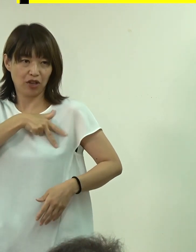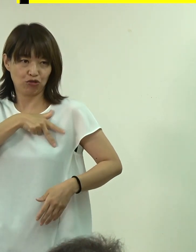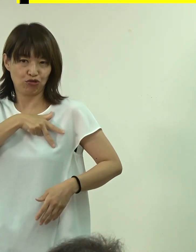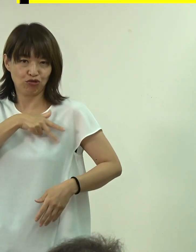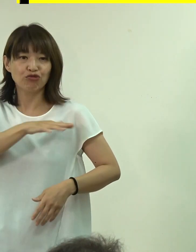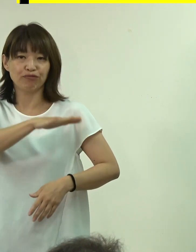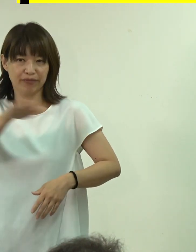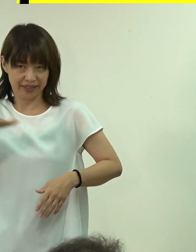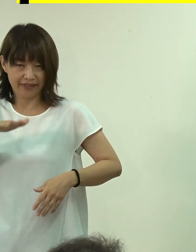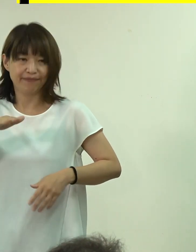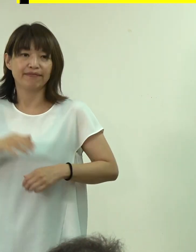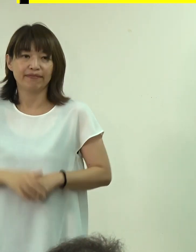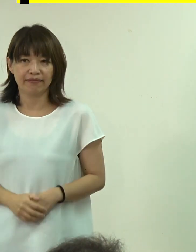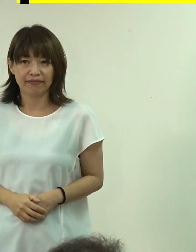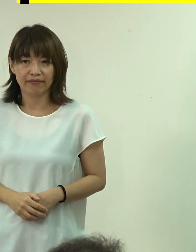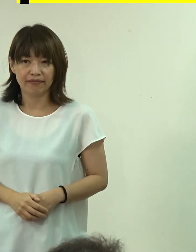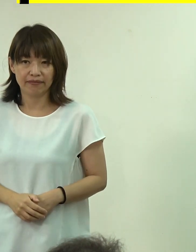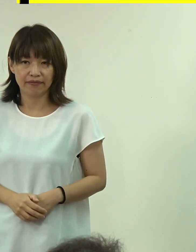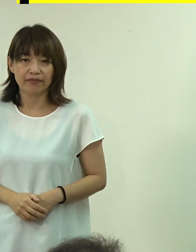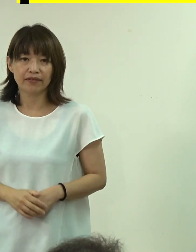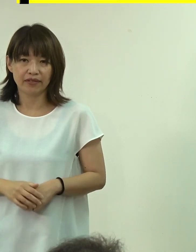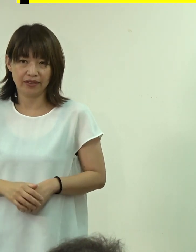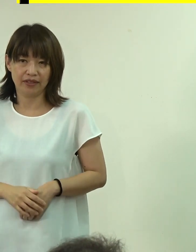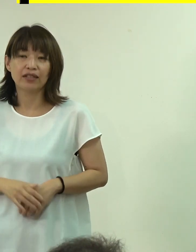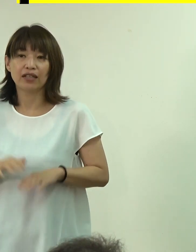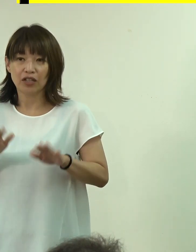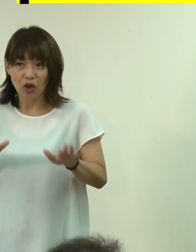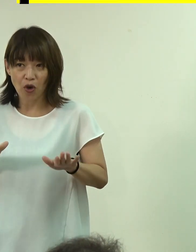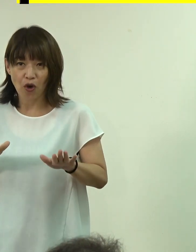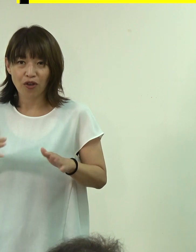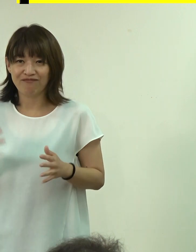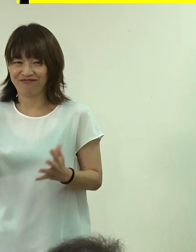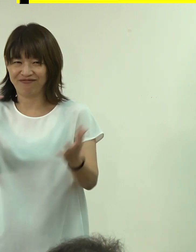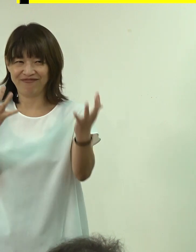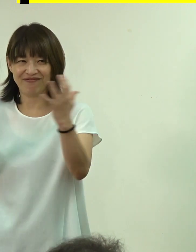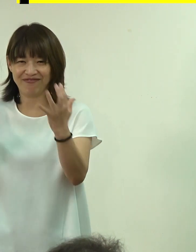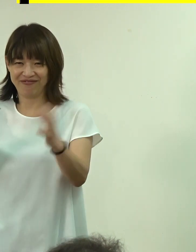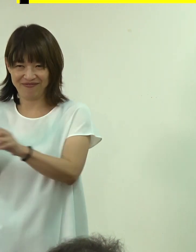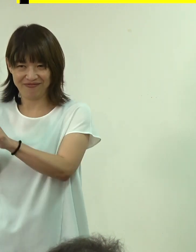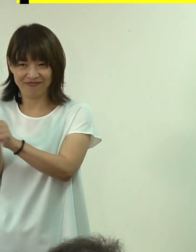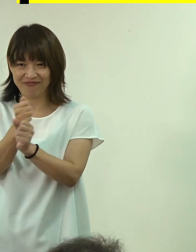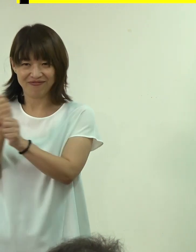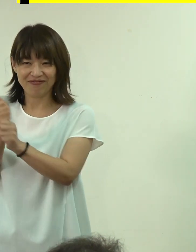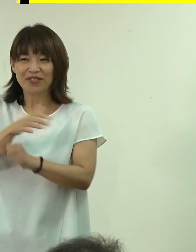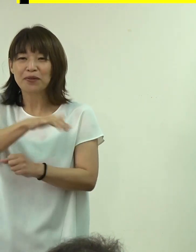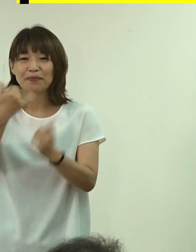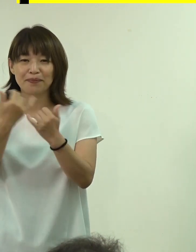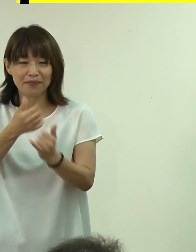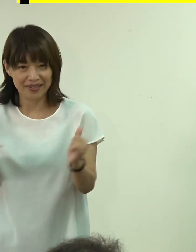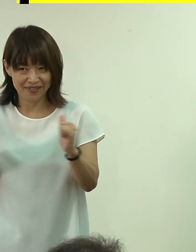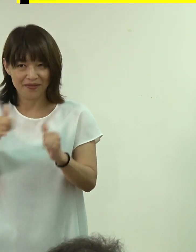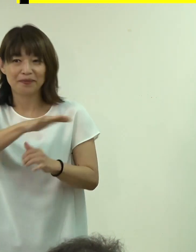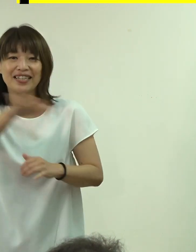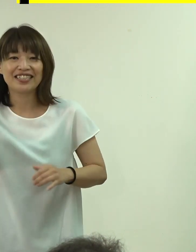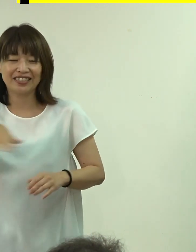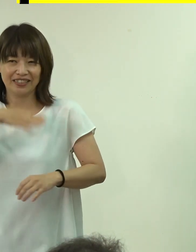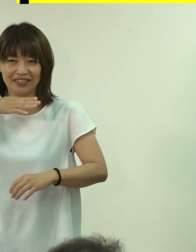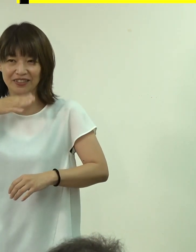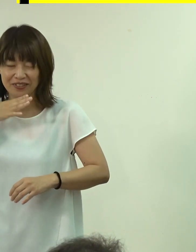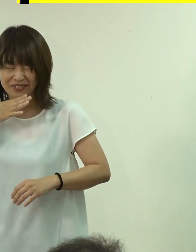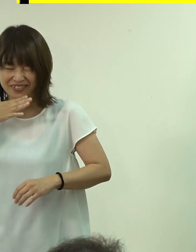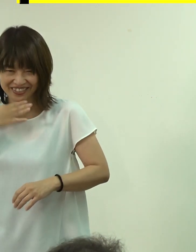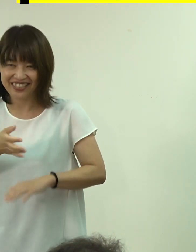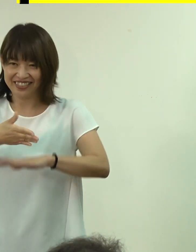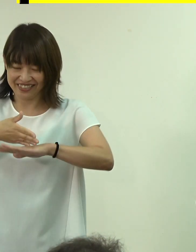さんそして今日ここにいらっしゃる支援者の皆さんに本当に感謝を